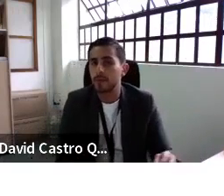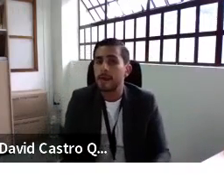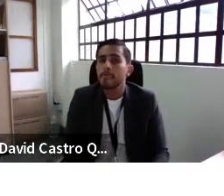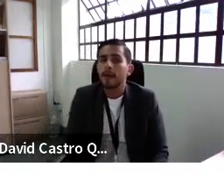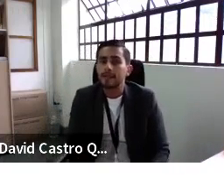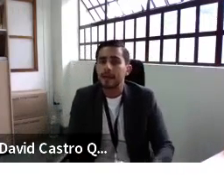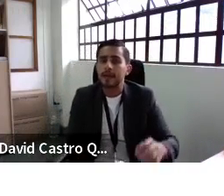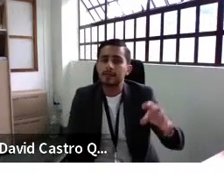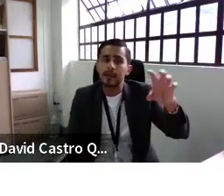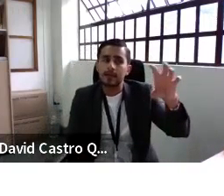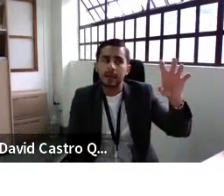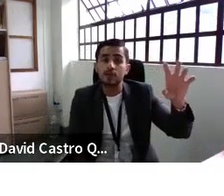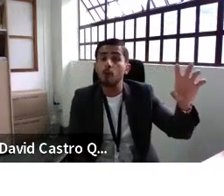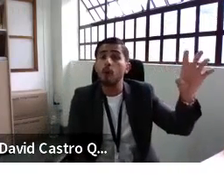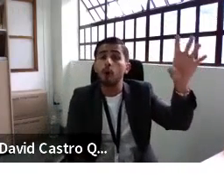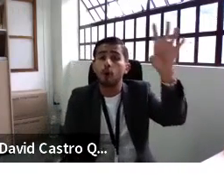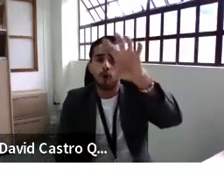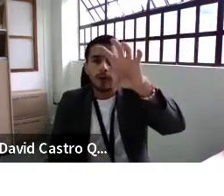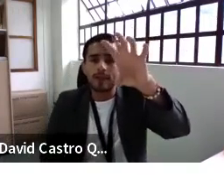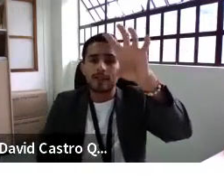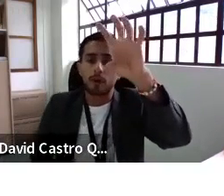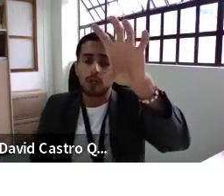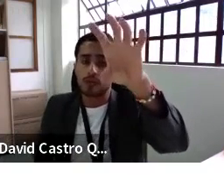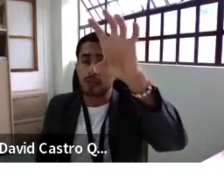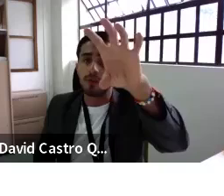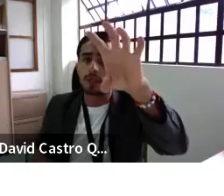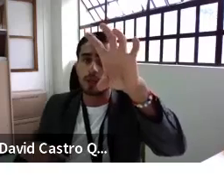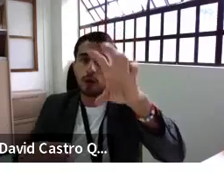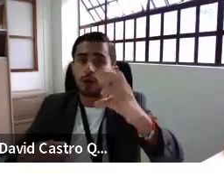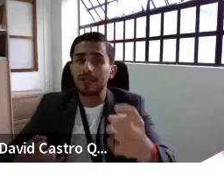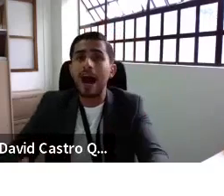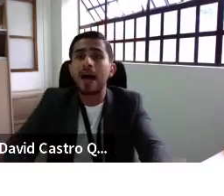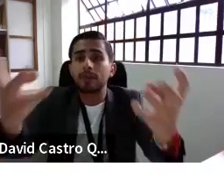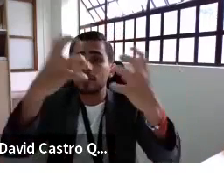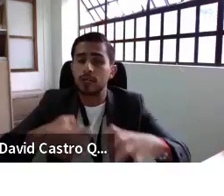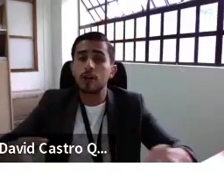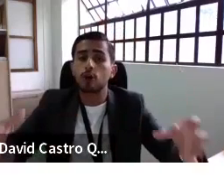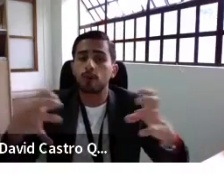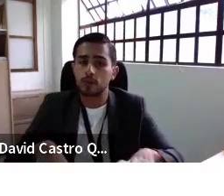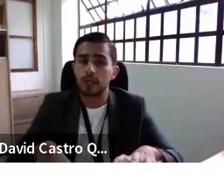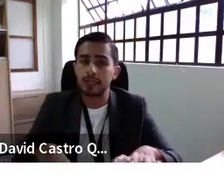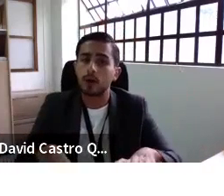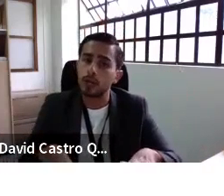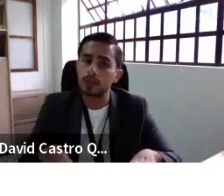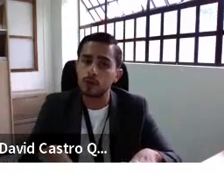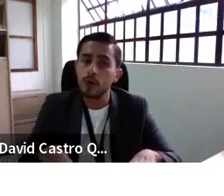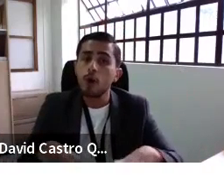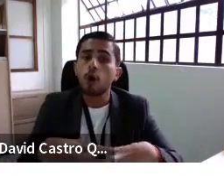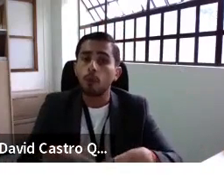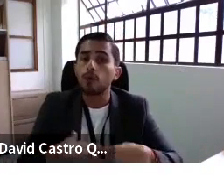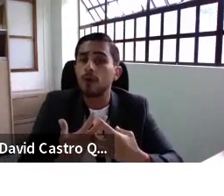bien ese homólogo de ese progreso científico y tecnológico esa adaptación esa incorporación en este contexto cómo se